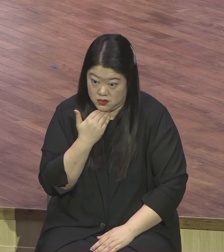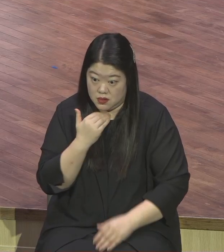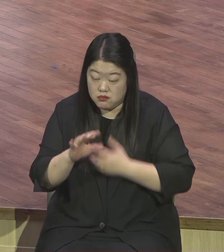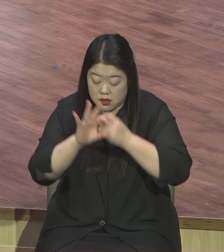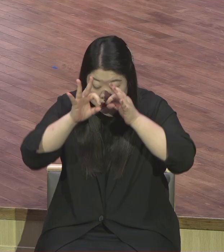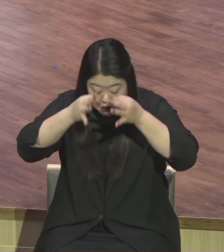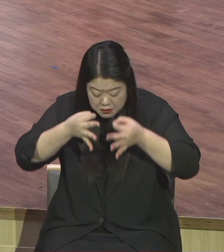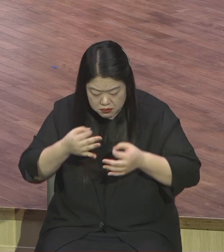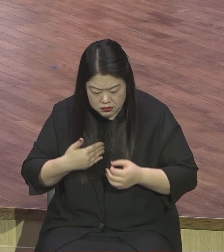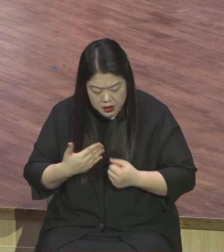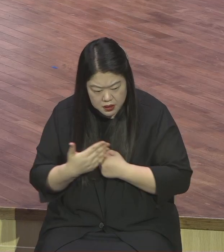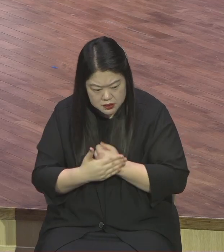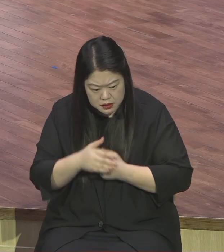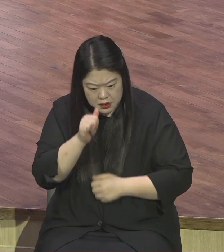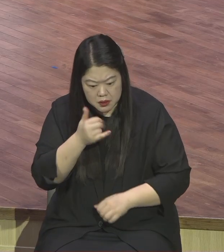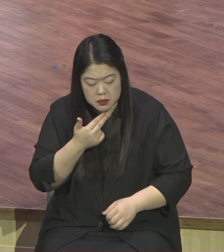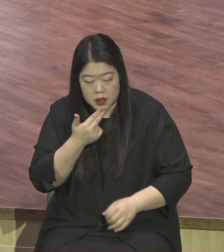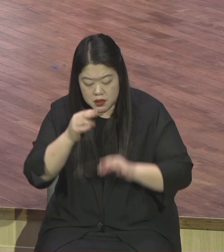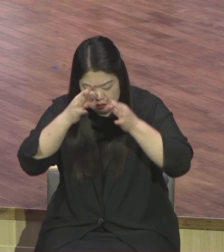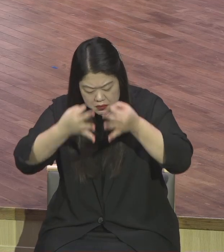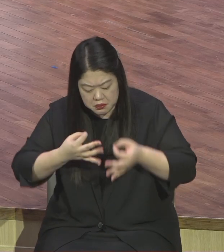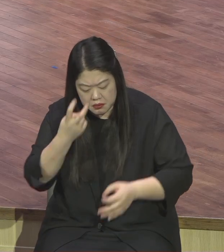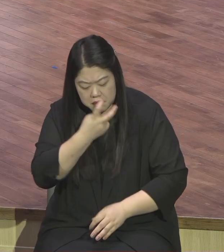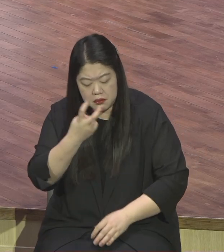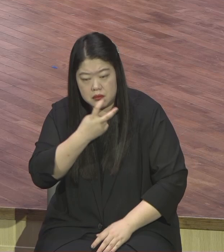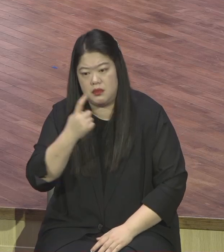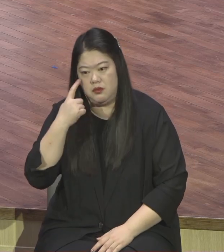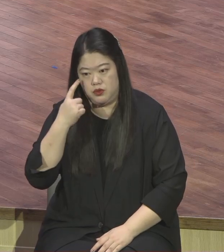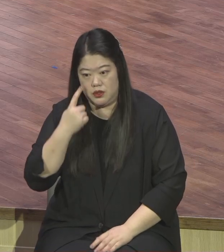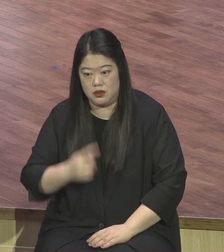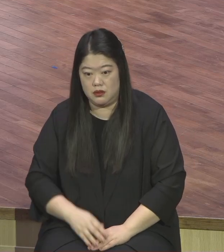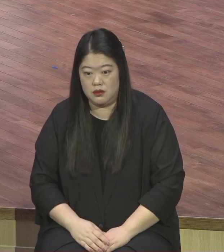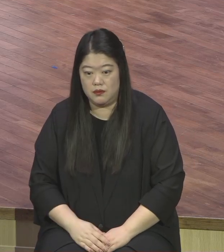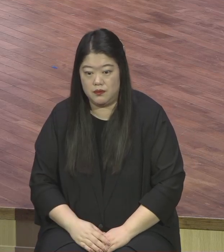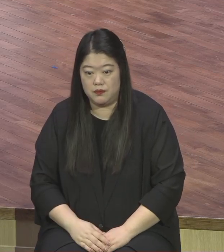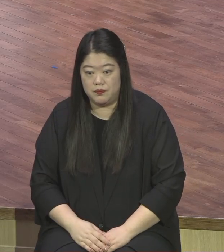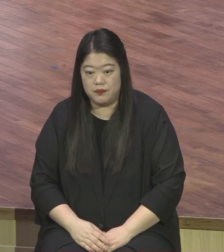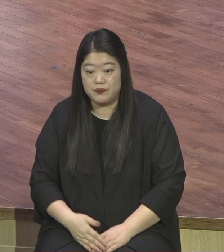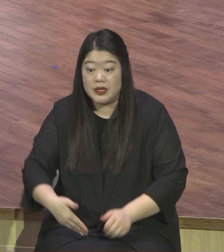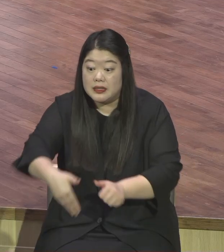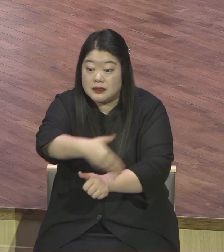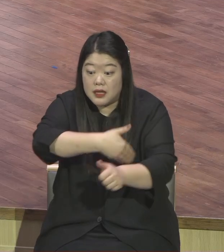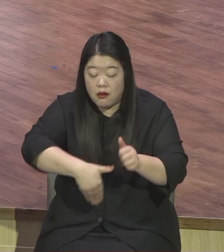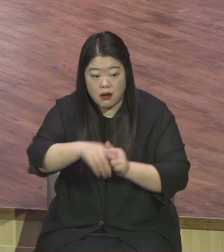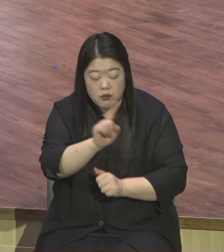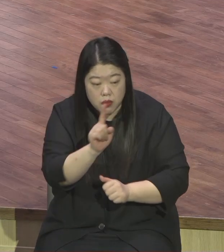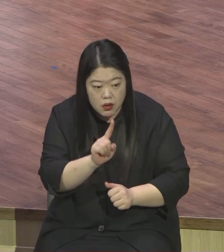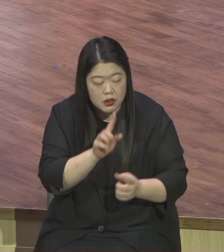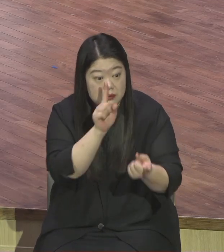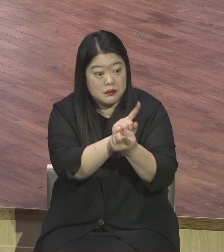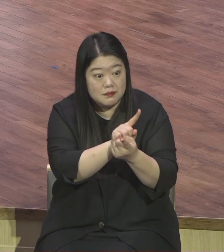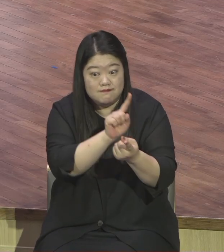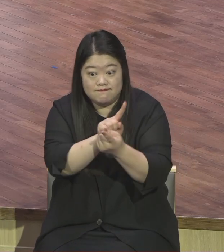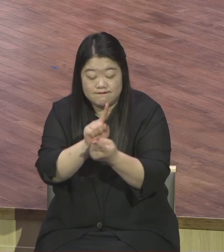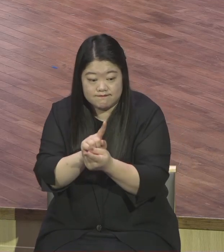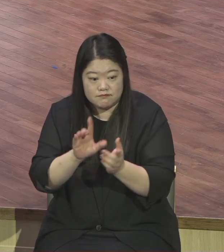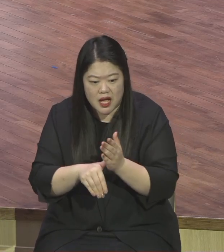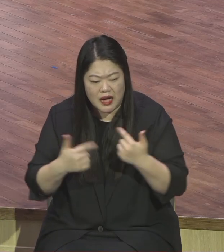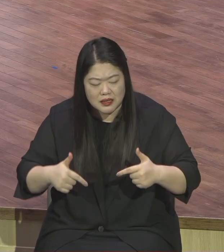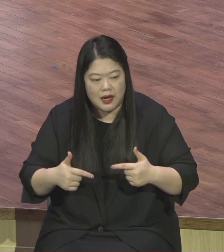영계 모든 성도들, 기쁠 때나 슬플 때나 인생의 어떤 상황 속에서도 하나님이